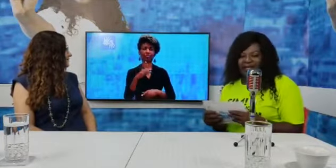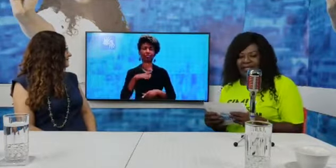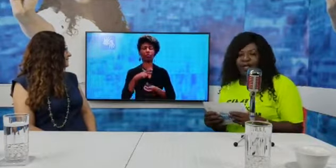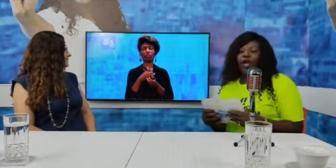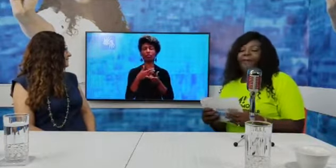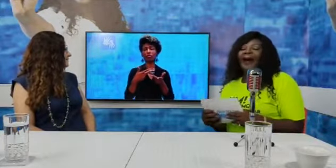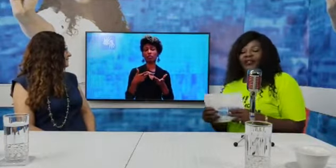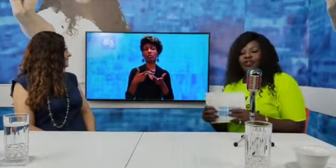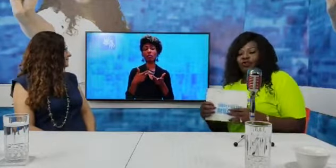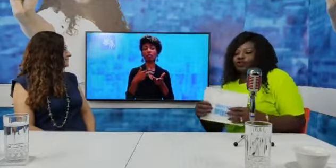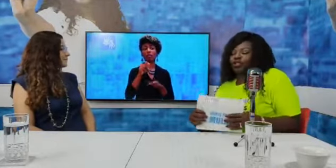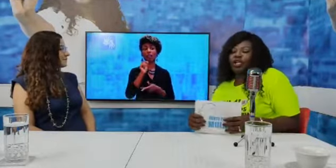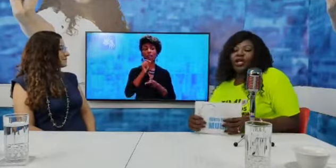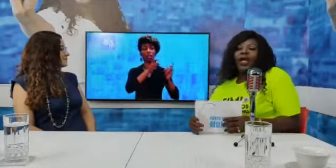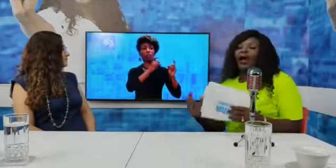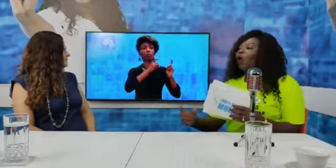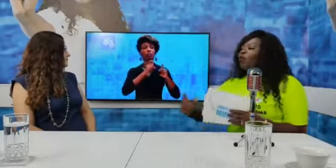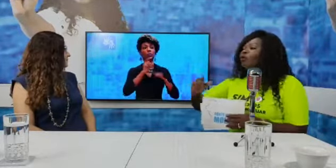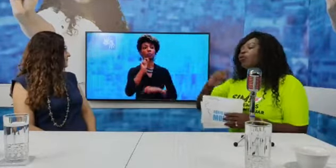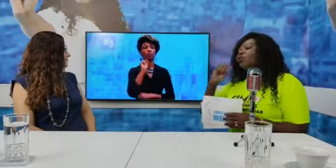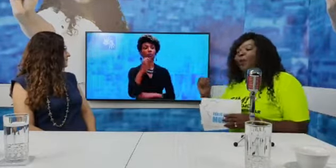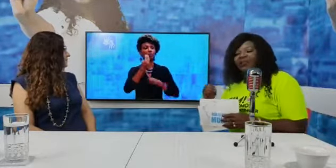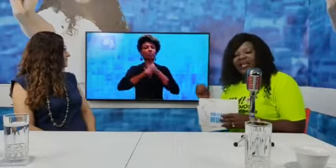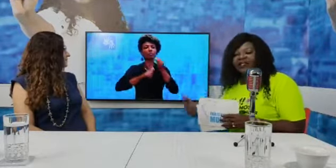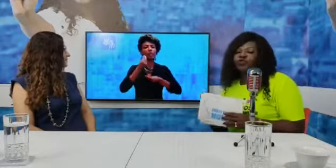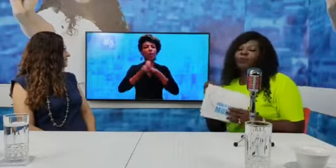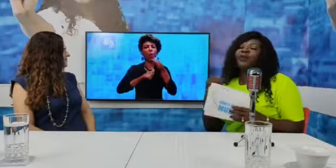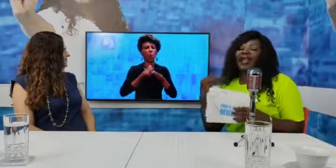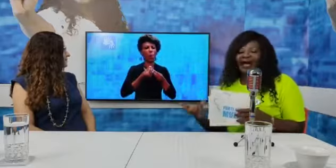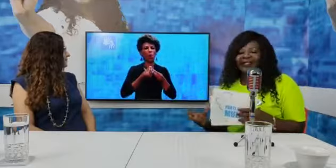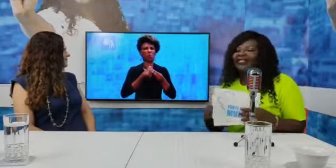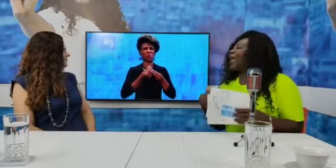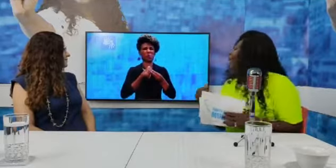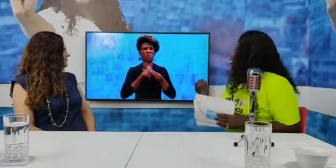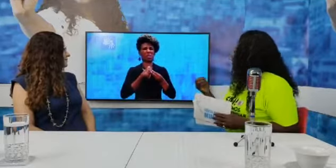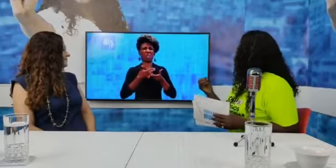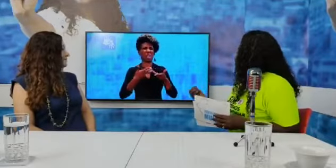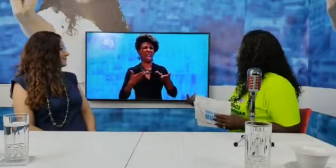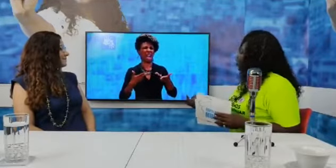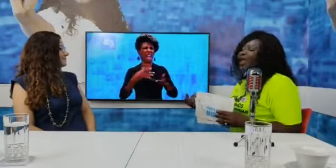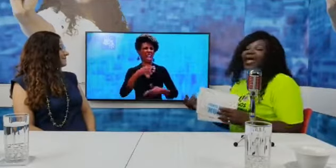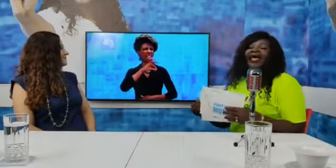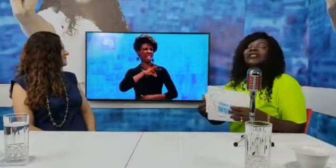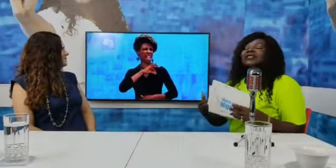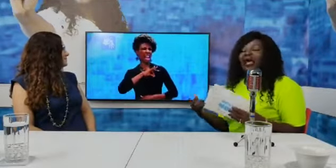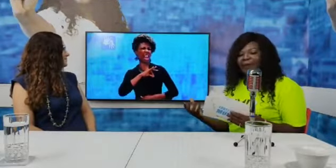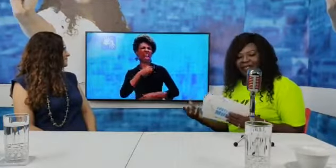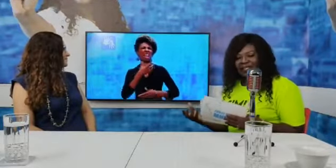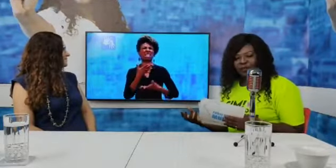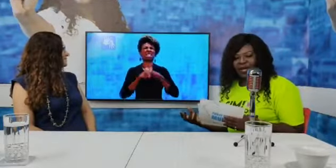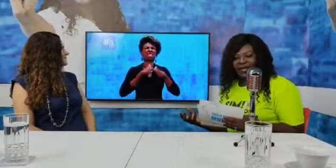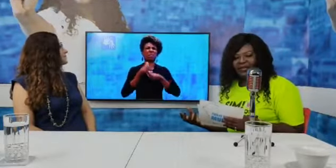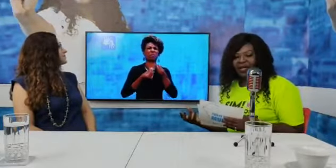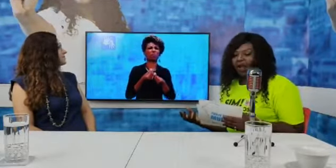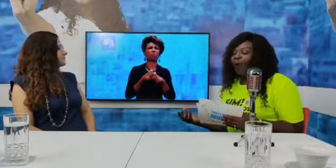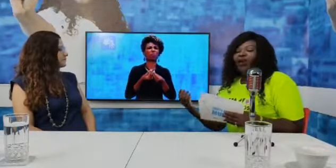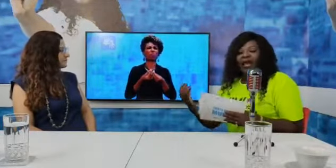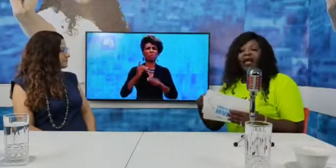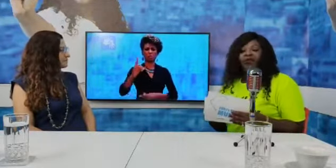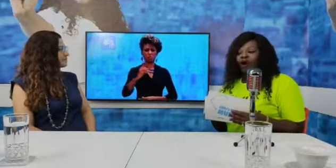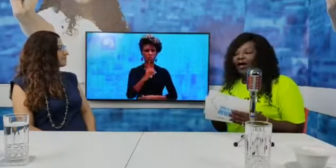trouxe aqui para discutir é como os poderes, os pilares, as delegacias recebem estas